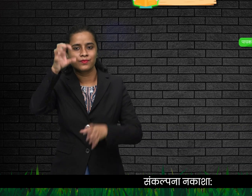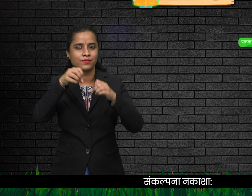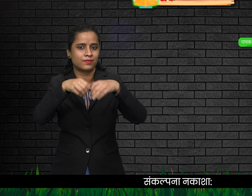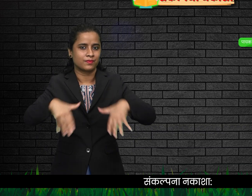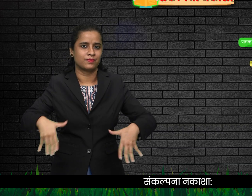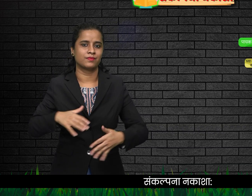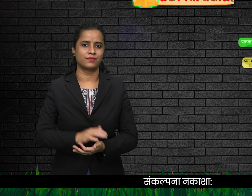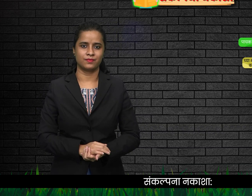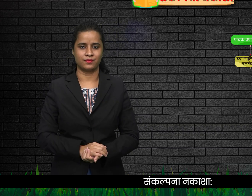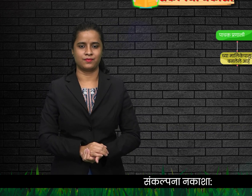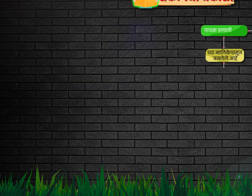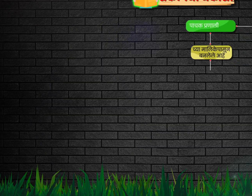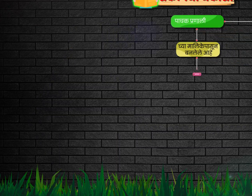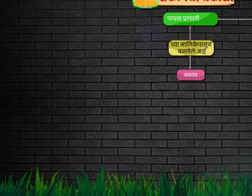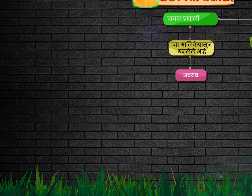संकल्पना नकाशा.